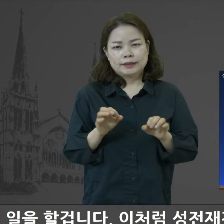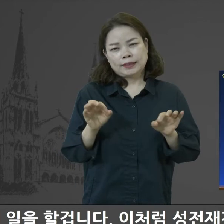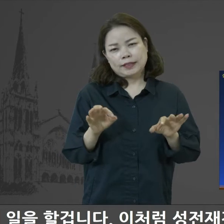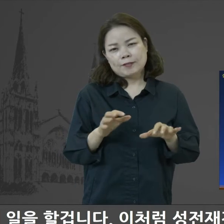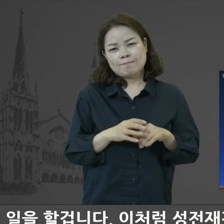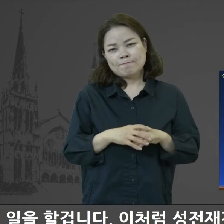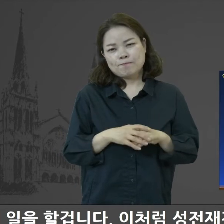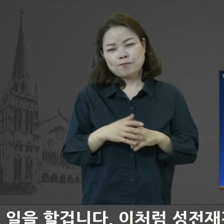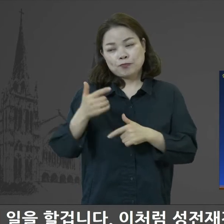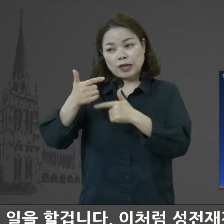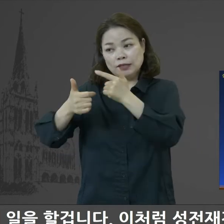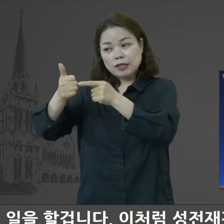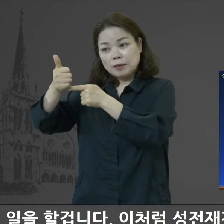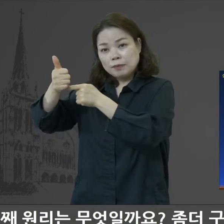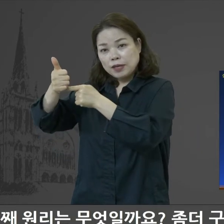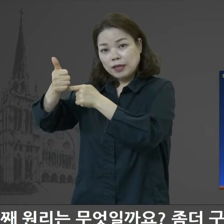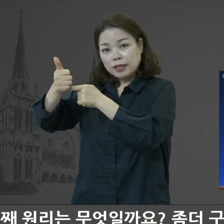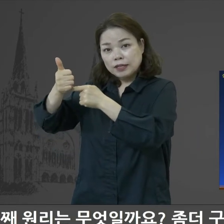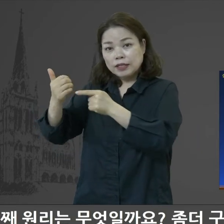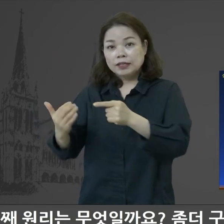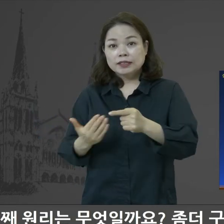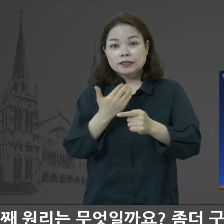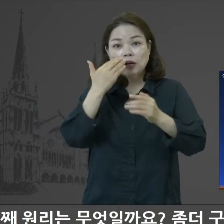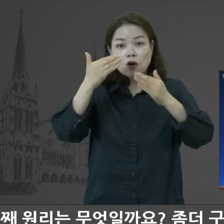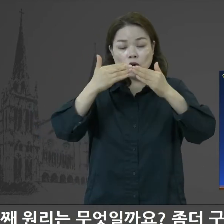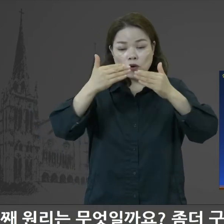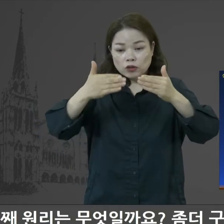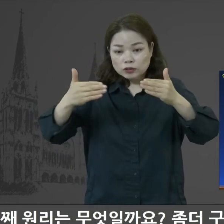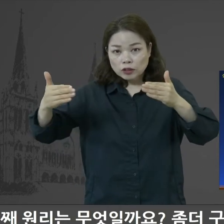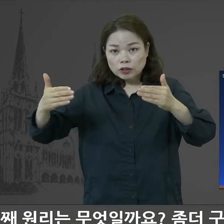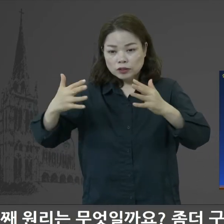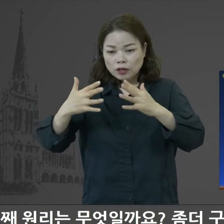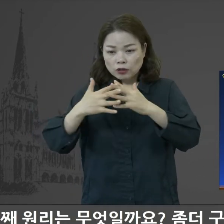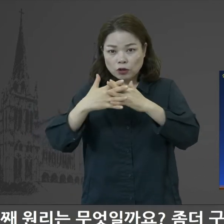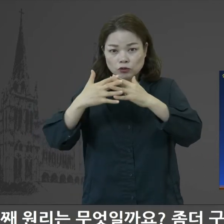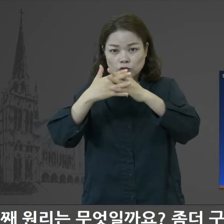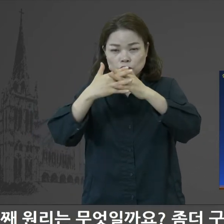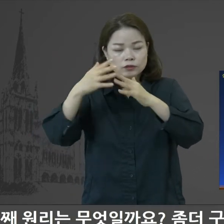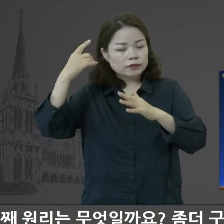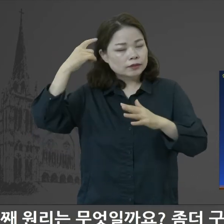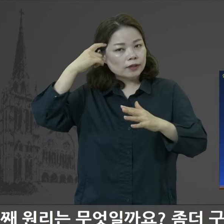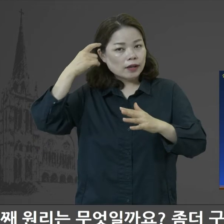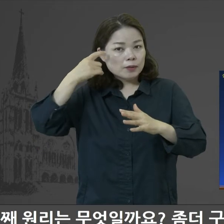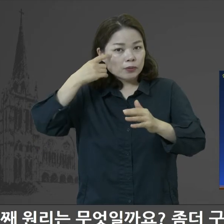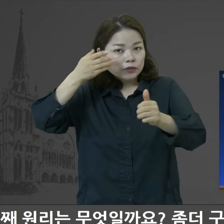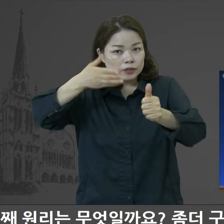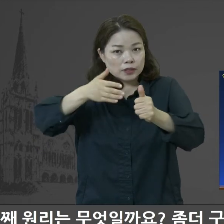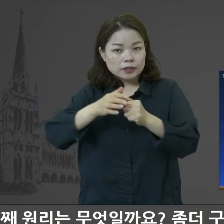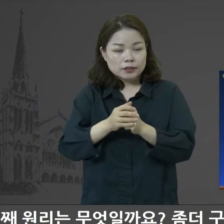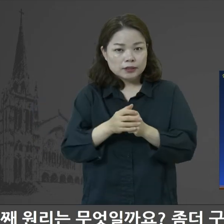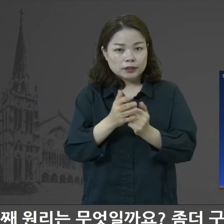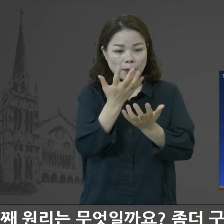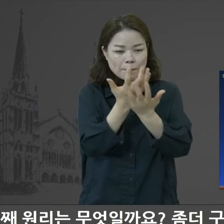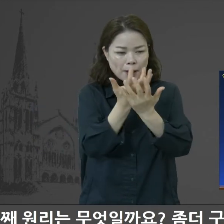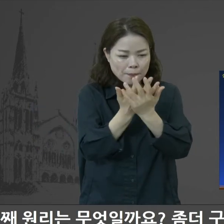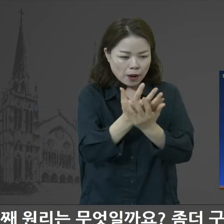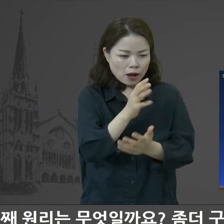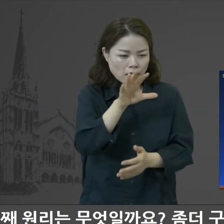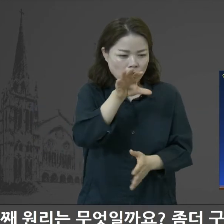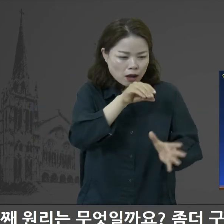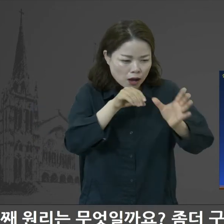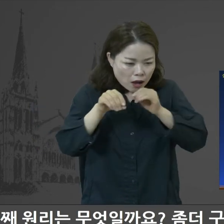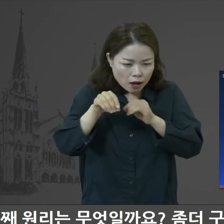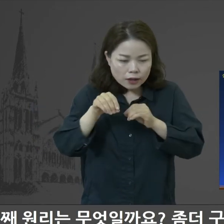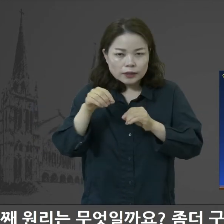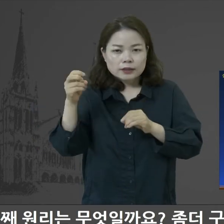잠시 느헤미야가 쌓아 올린 그 성벽에 대한 부분을 한번 생각해 봅시다. 자료를 찾아보니까